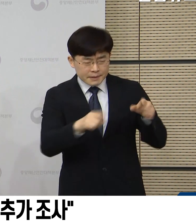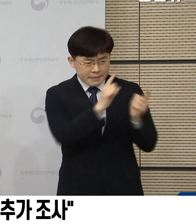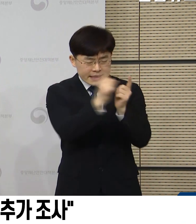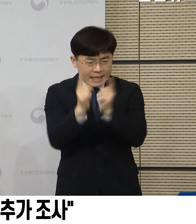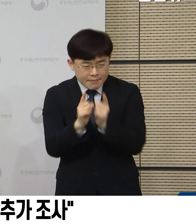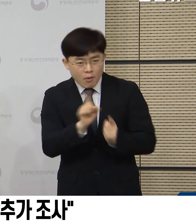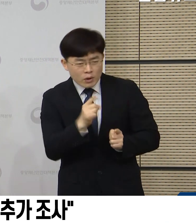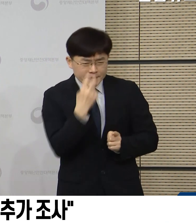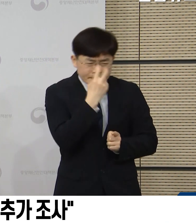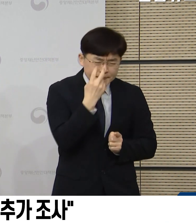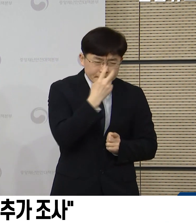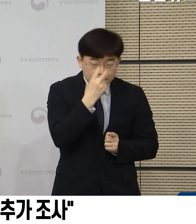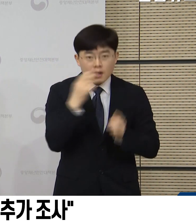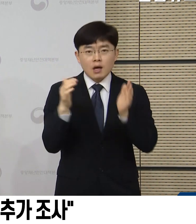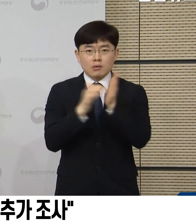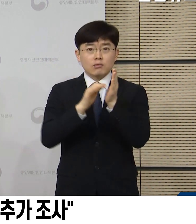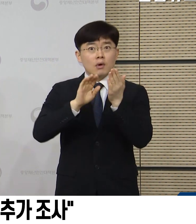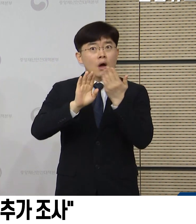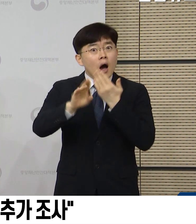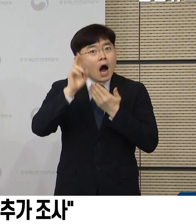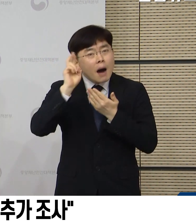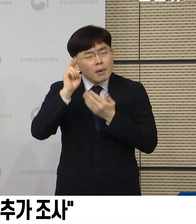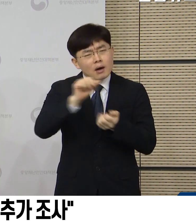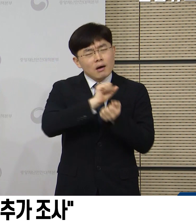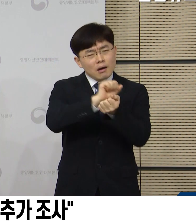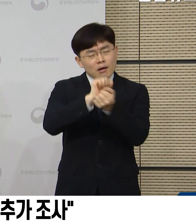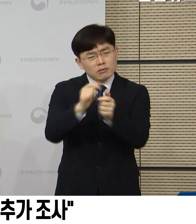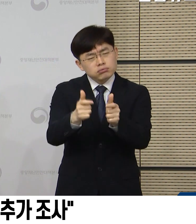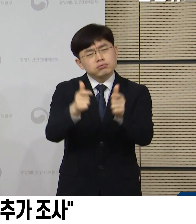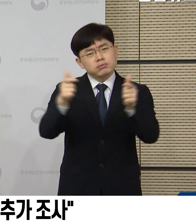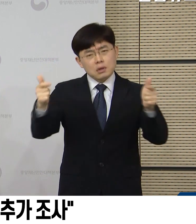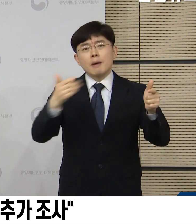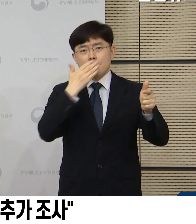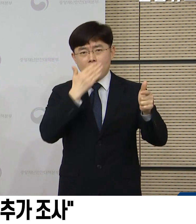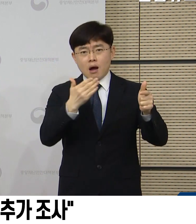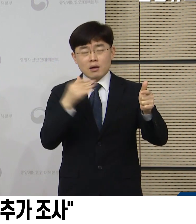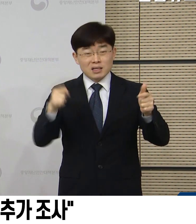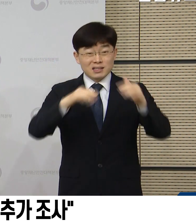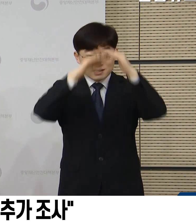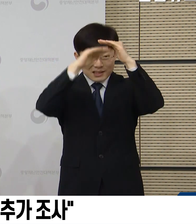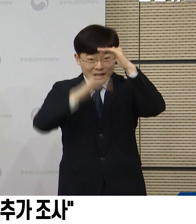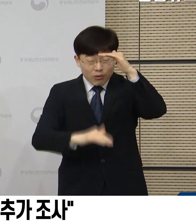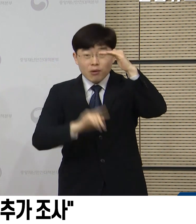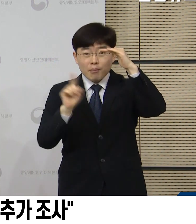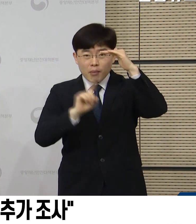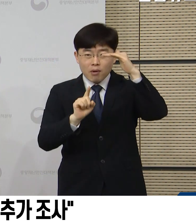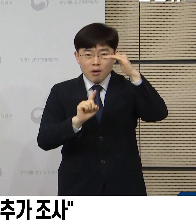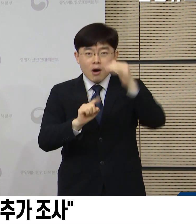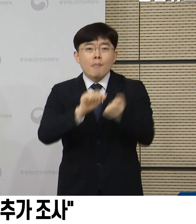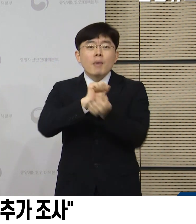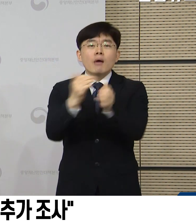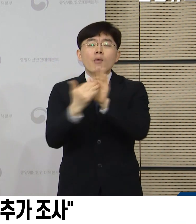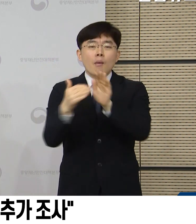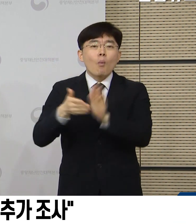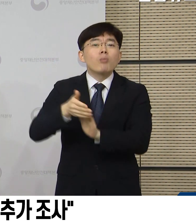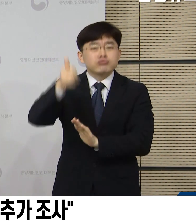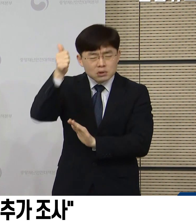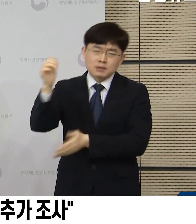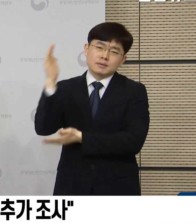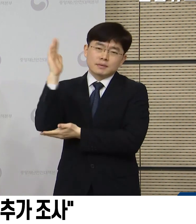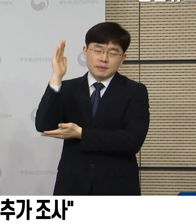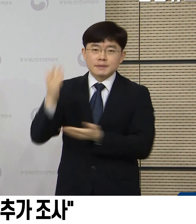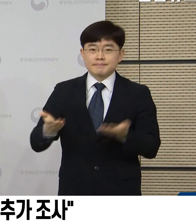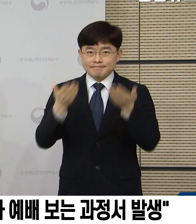진행되면서 확진자 수가 늘어날 가능성이 있으며 상세한 내용은 방대본 브리핑을 통하여 설명드릴